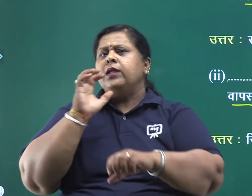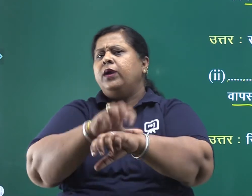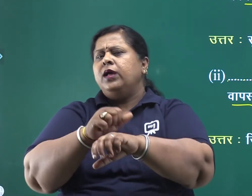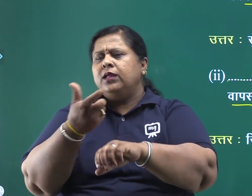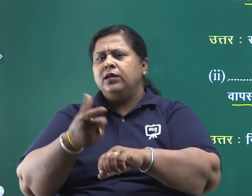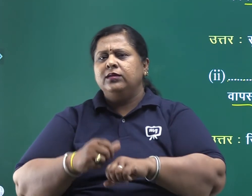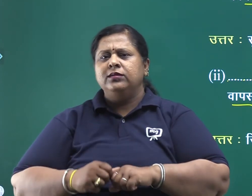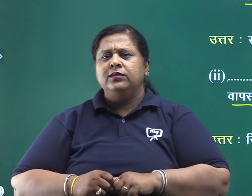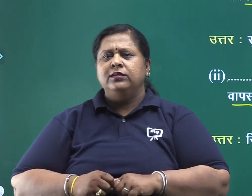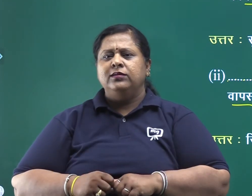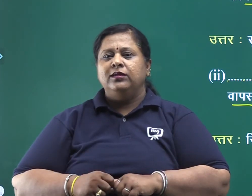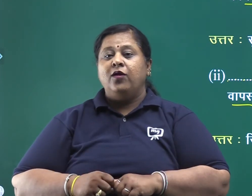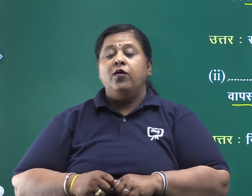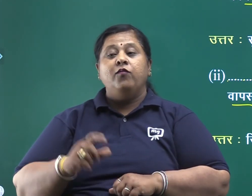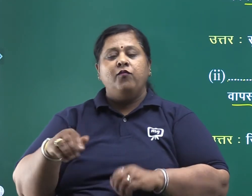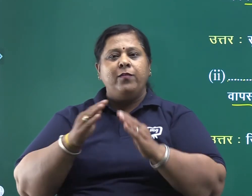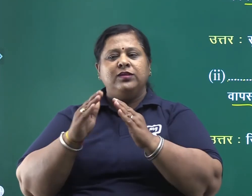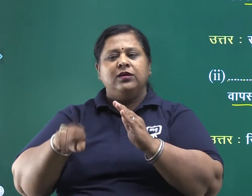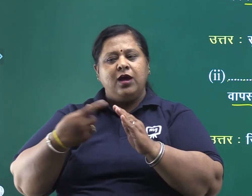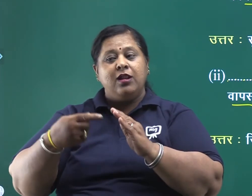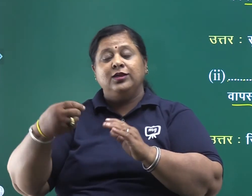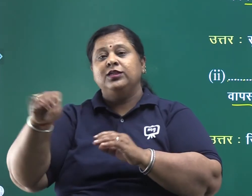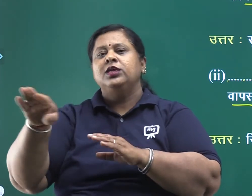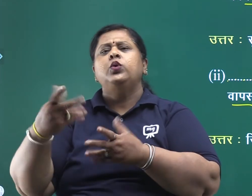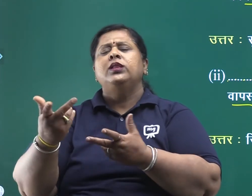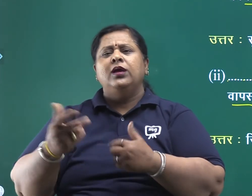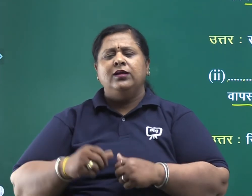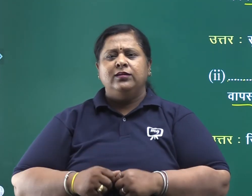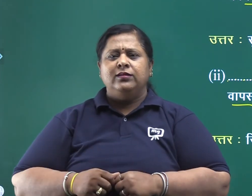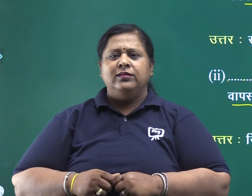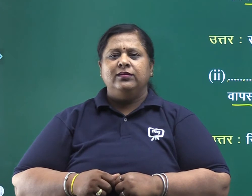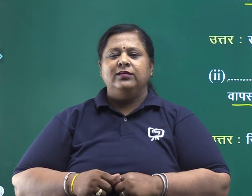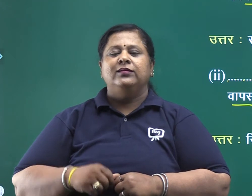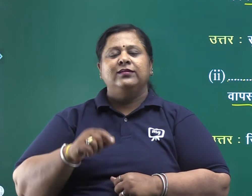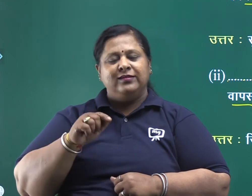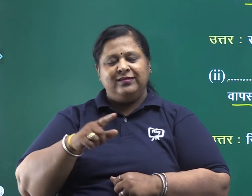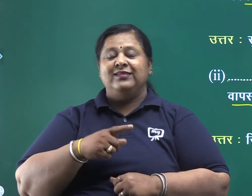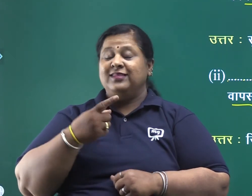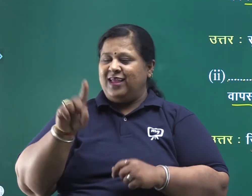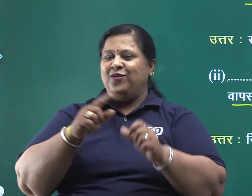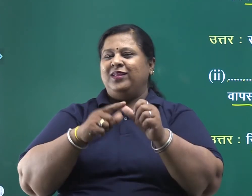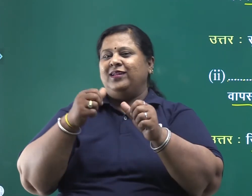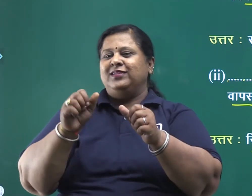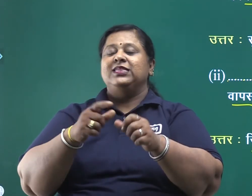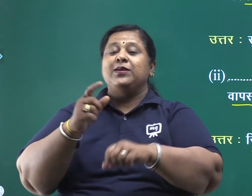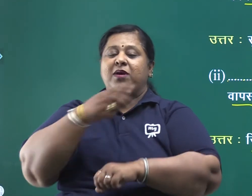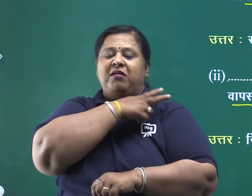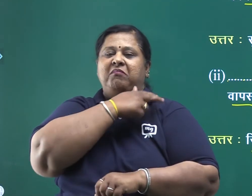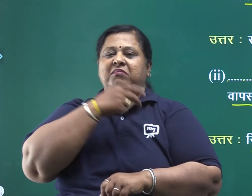था और वापस घर किसने छोड़ा था? सही उत्तर